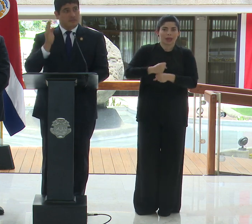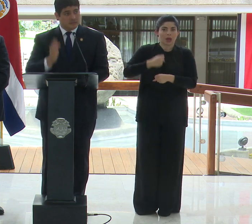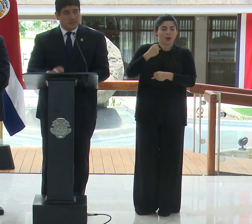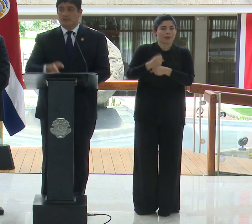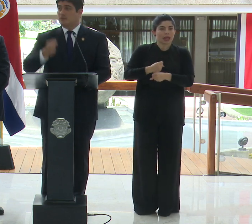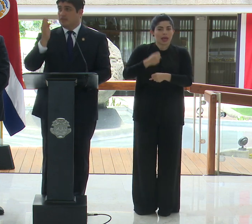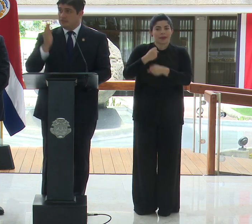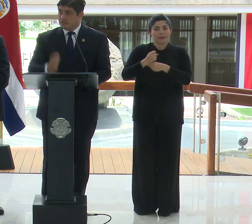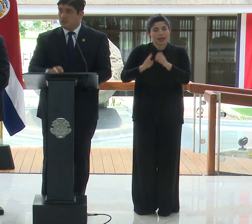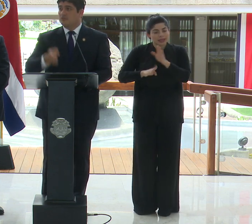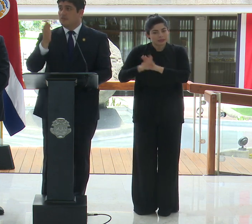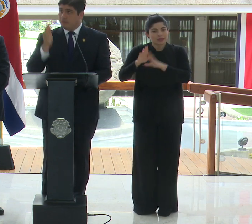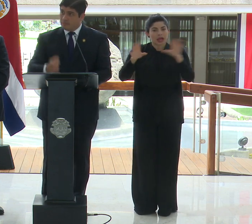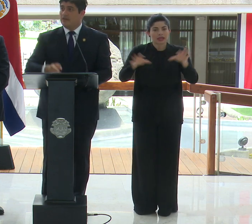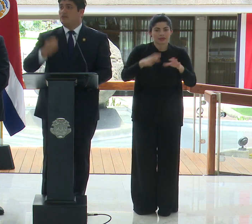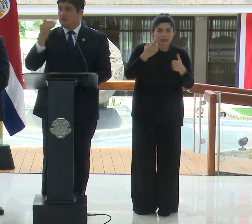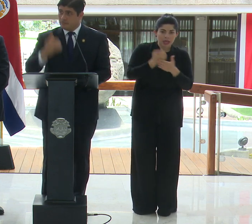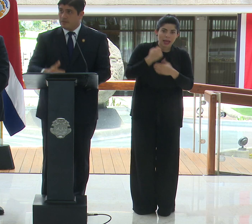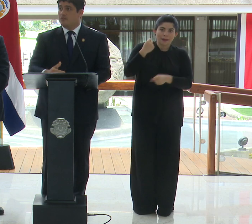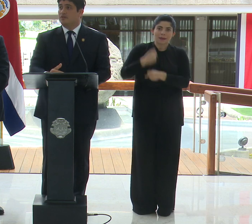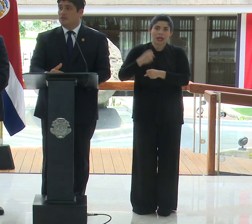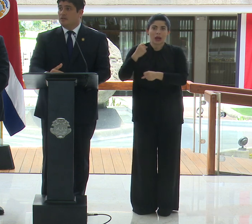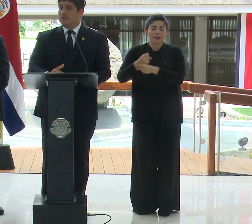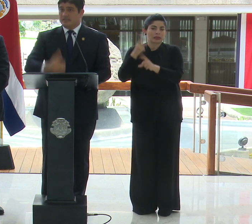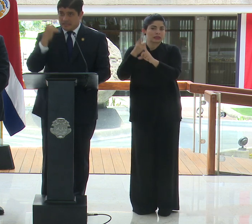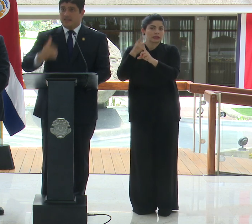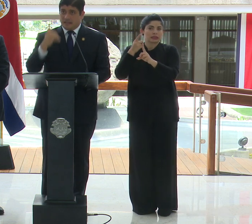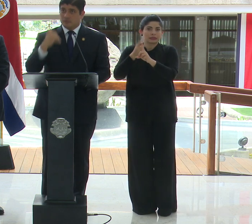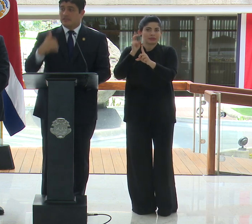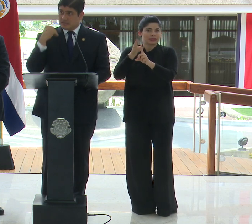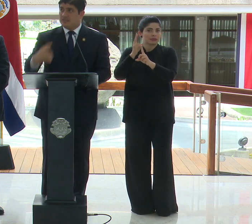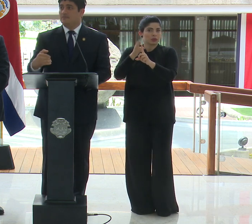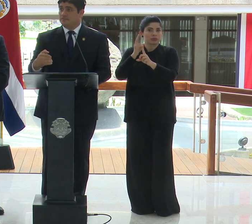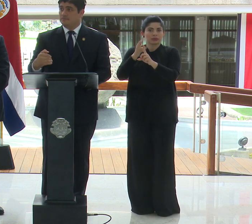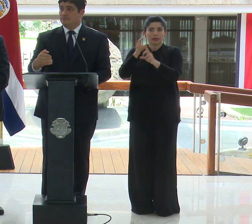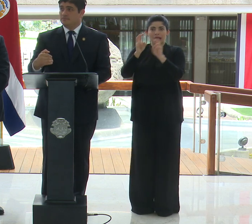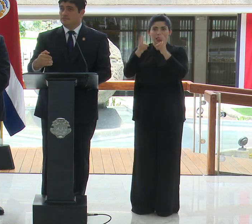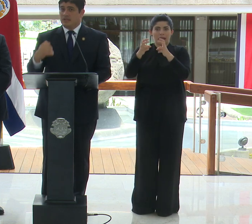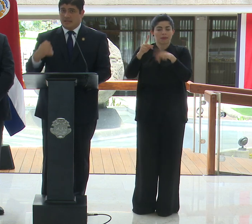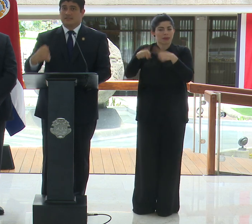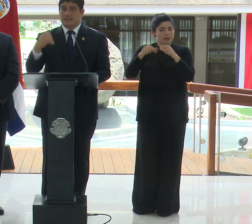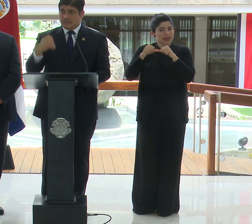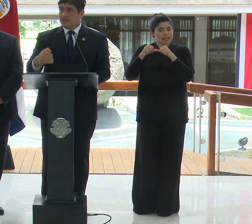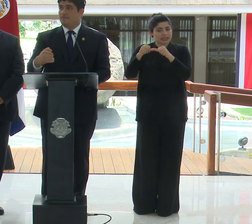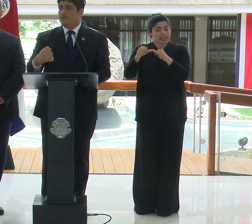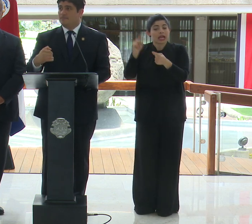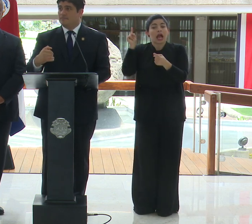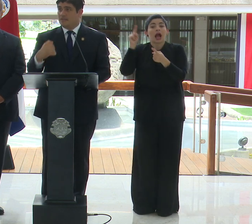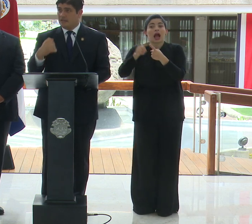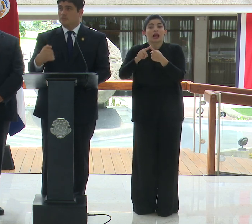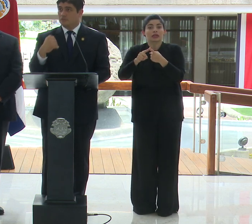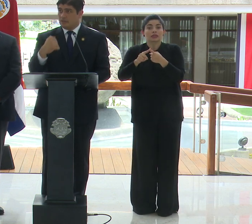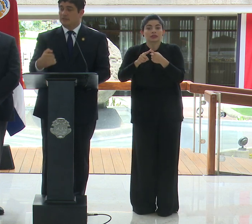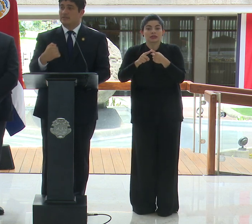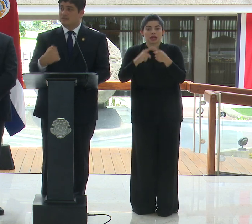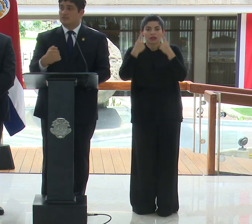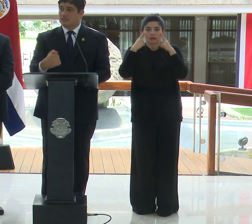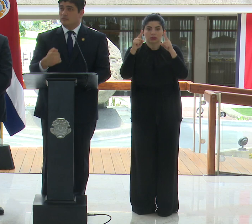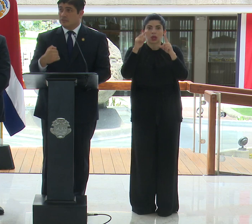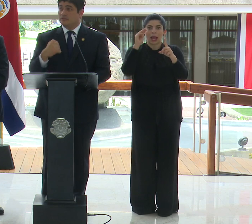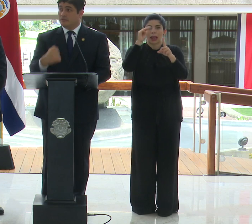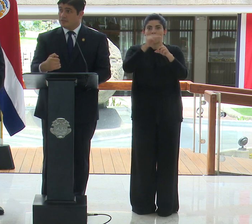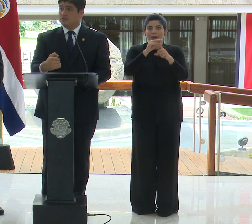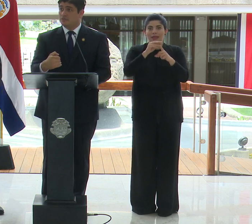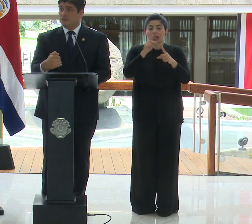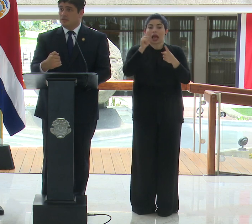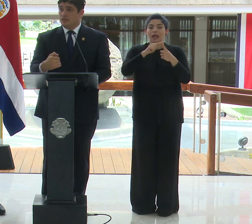empleo, crecimiento, reactivación, empleo, empleo. Y seguiremos así hasta que lleguemos a una meta que nos